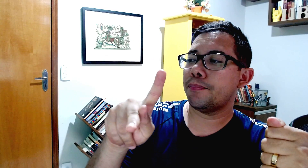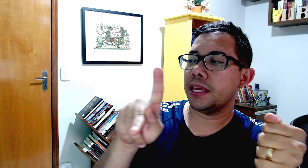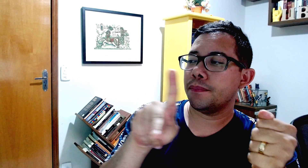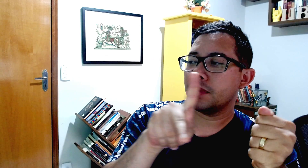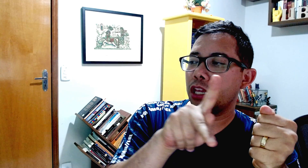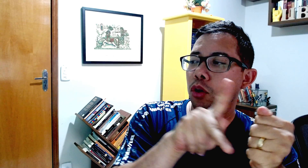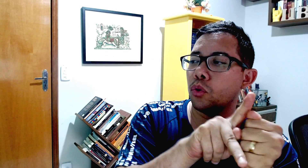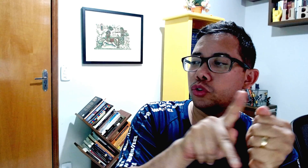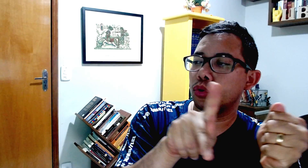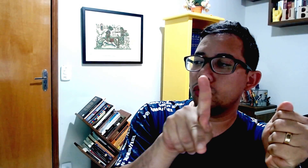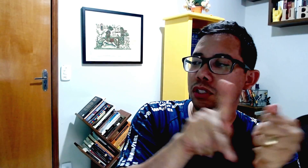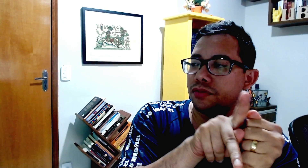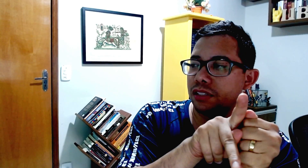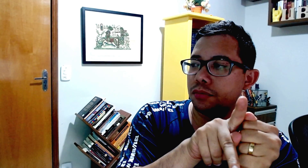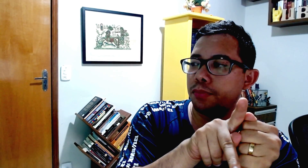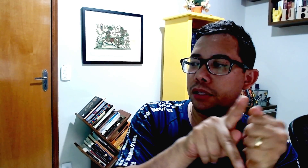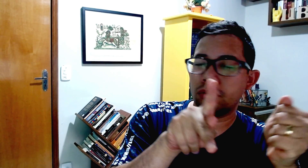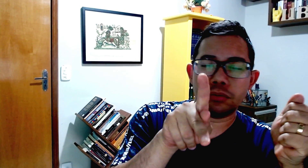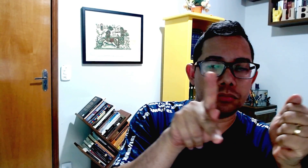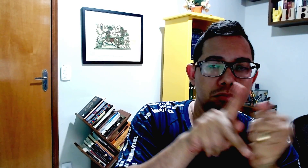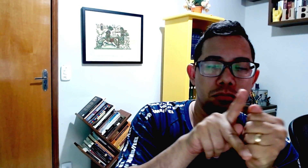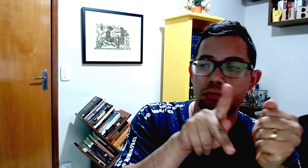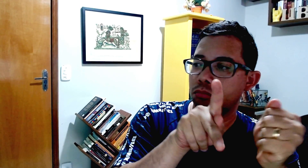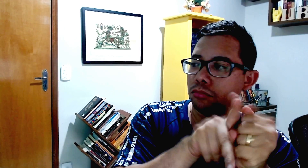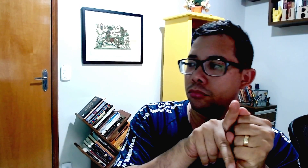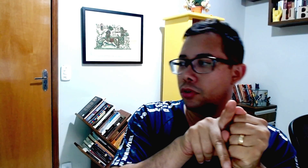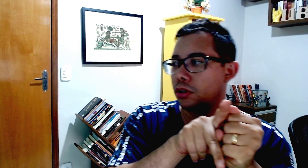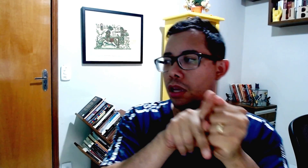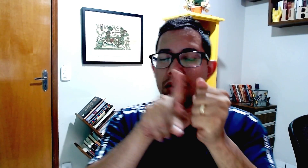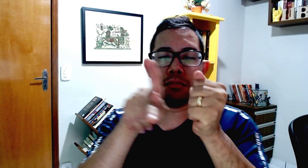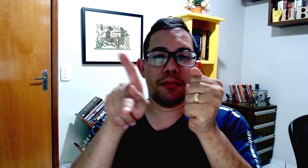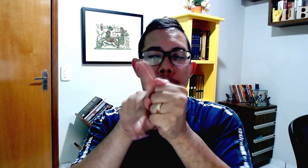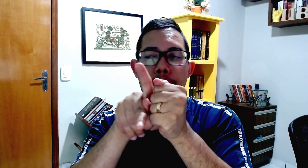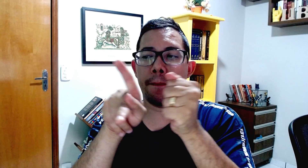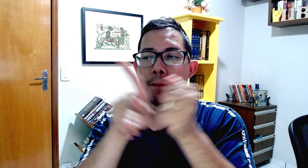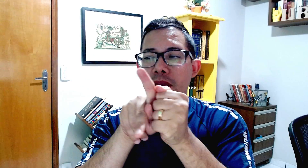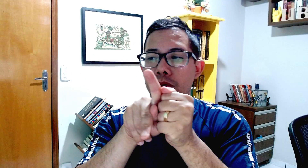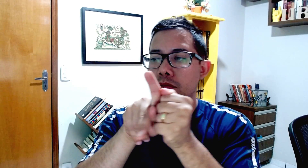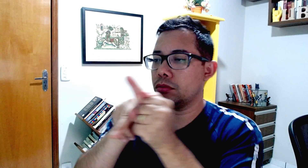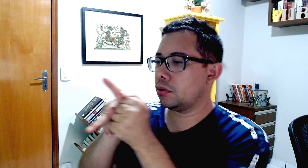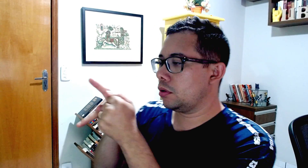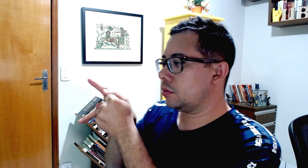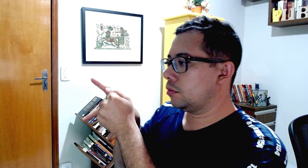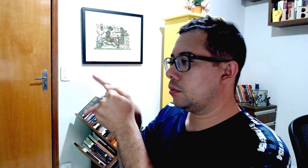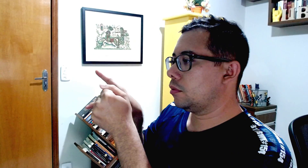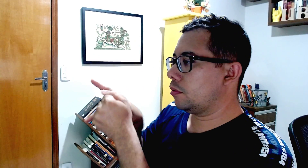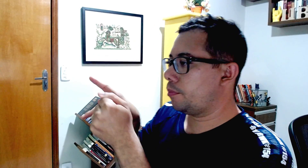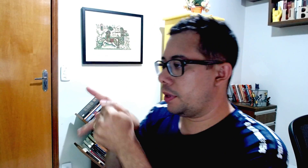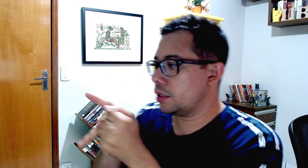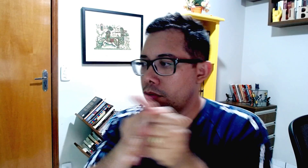P, encostou duas vezes. Pedro. Ok, ó. Pedro, ó. Pedro,